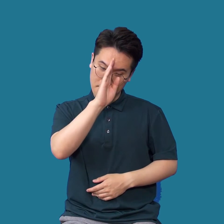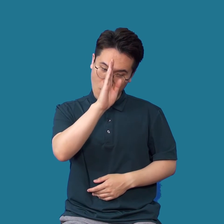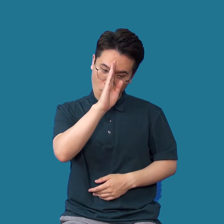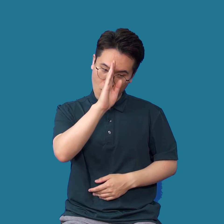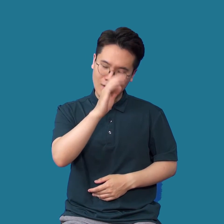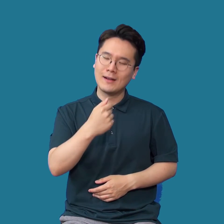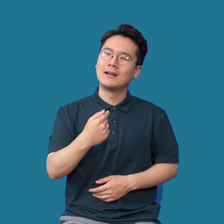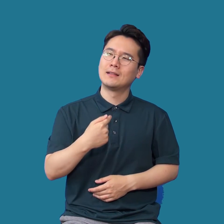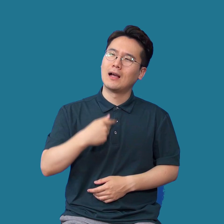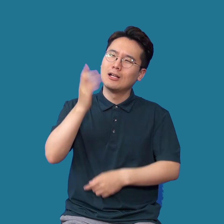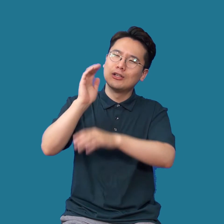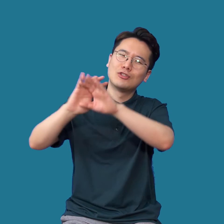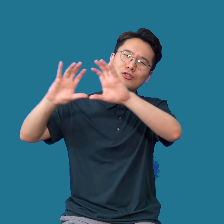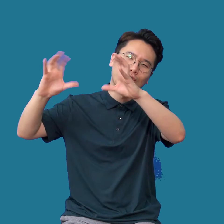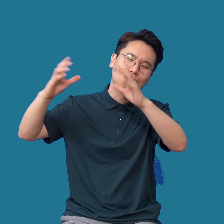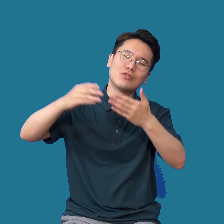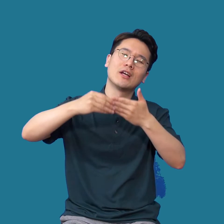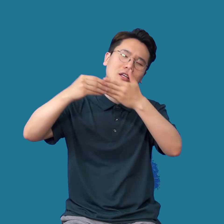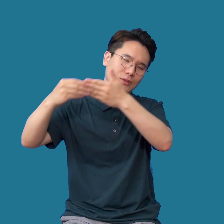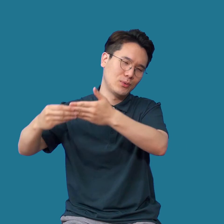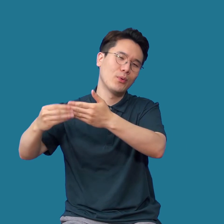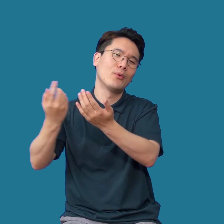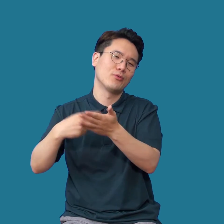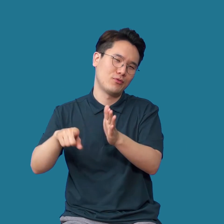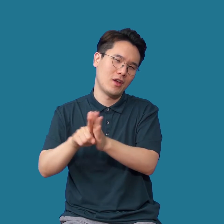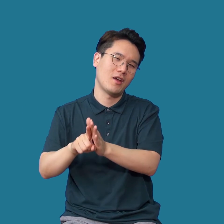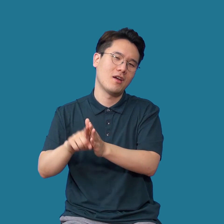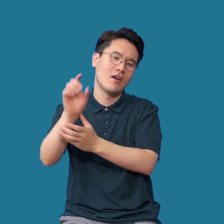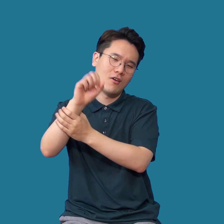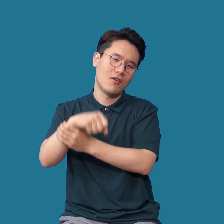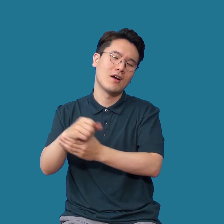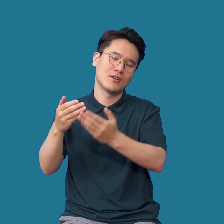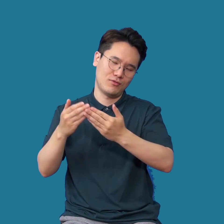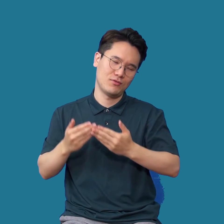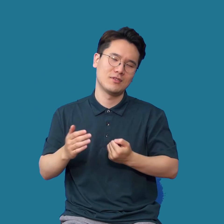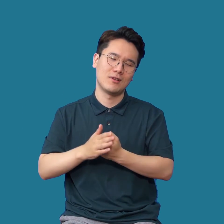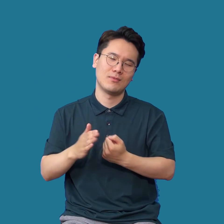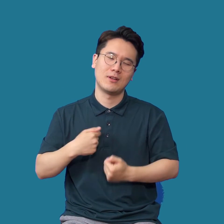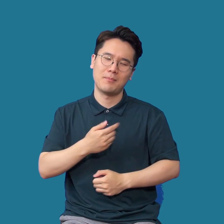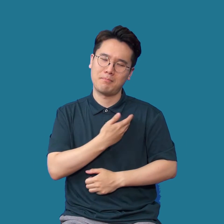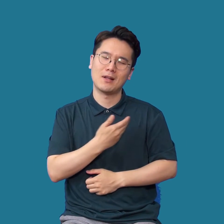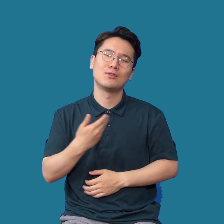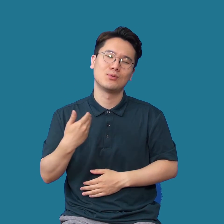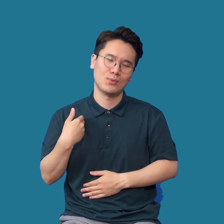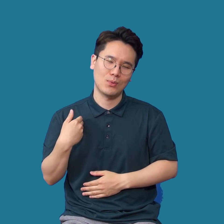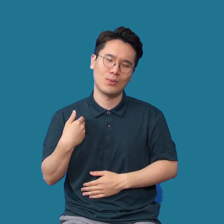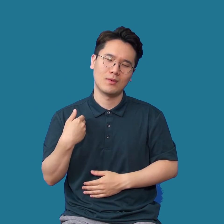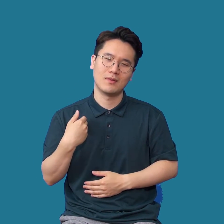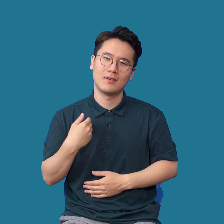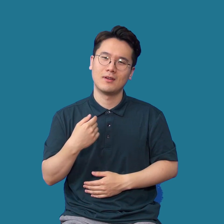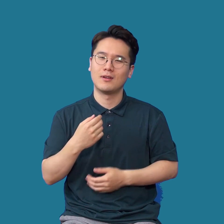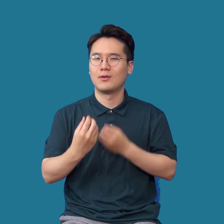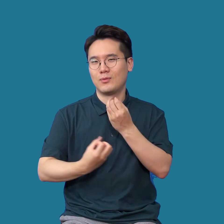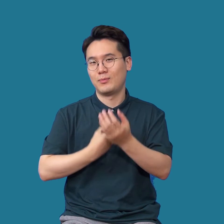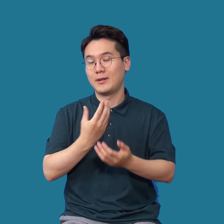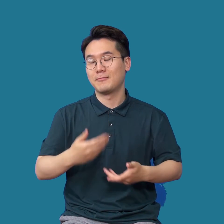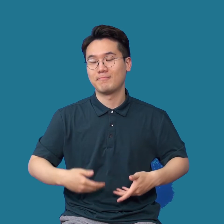주님이 주시는 것이니까 나는 한없이 만족하나이다. 그럴 수 있어야 됩니다.